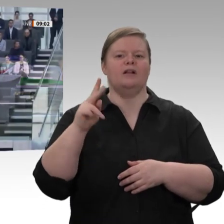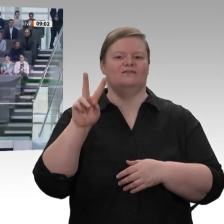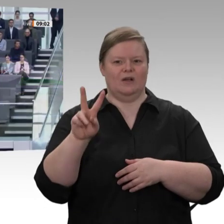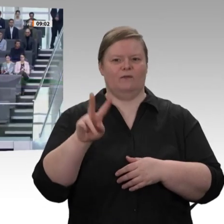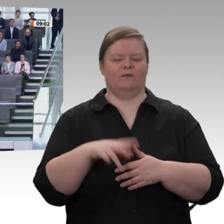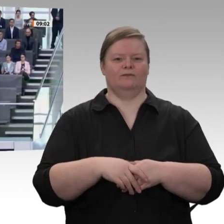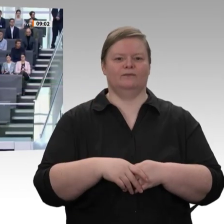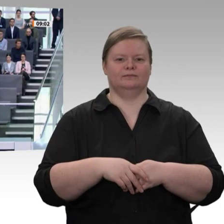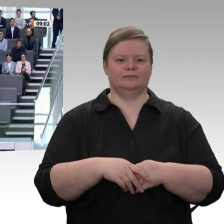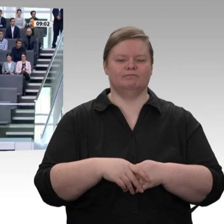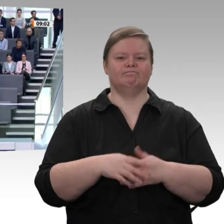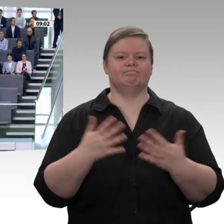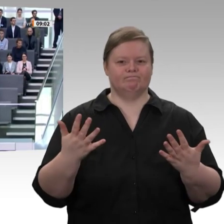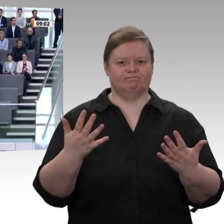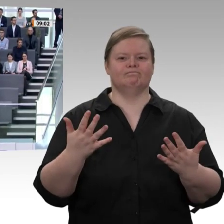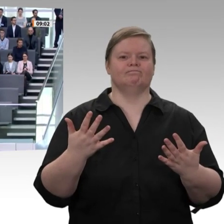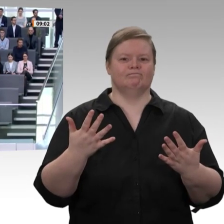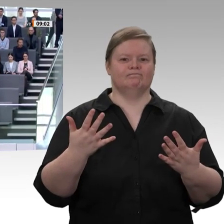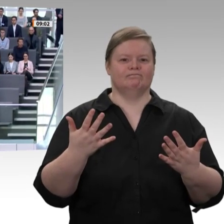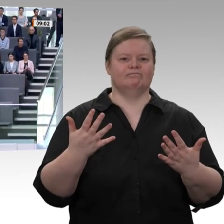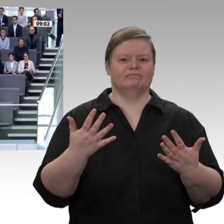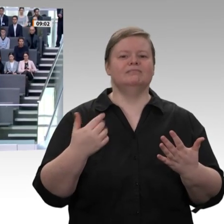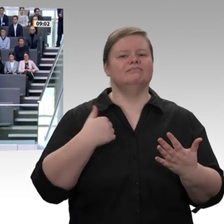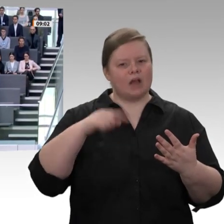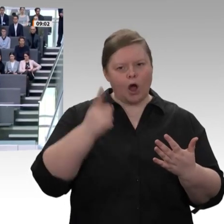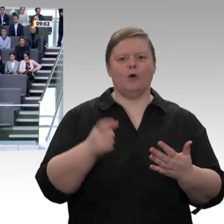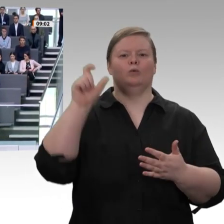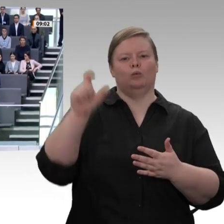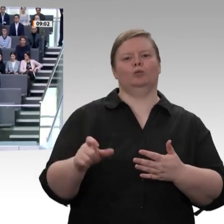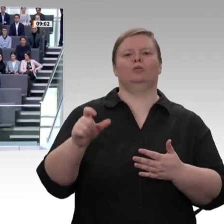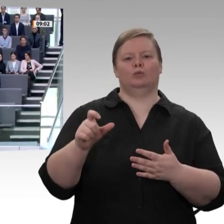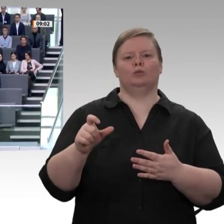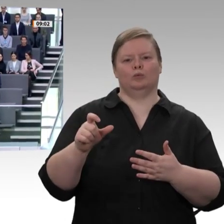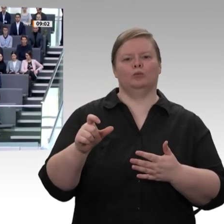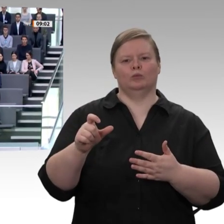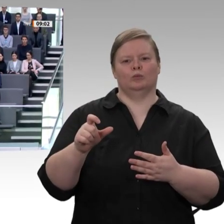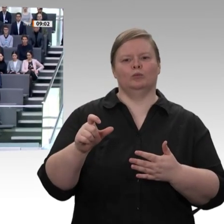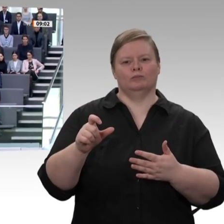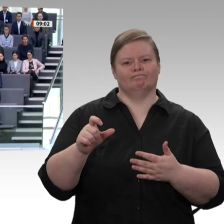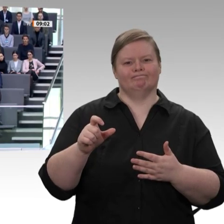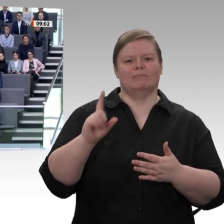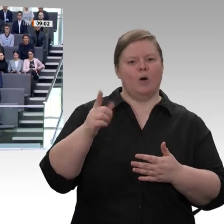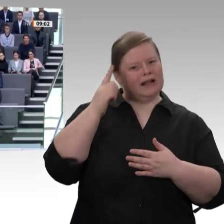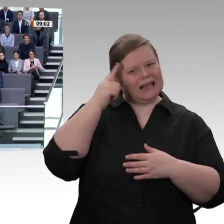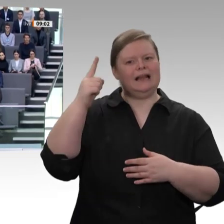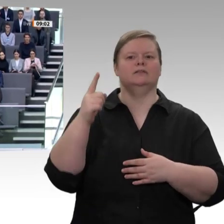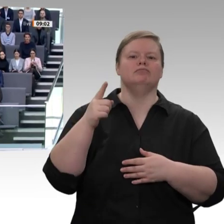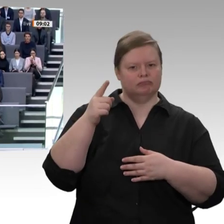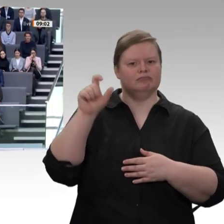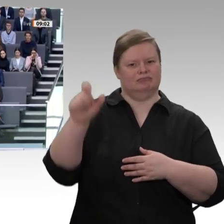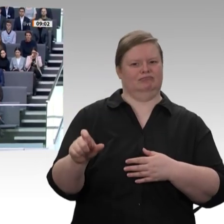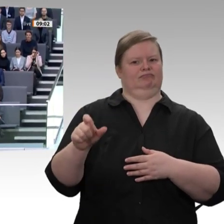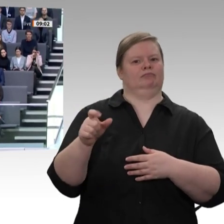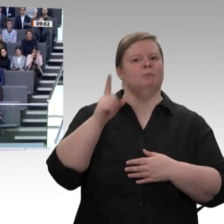die Wurzeln ihrer Familien außerhalb Deutschlands liegen. Menschen verschiedener Nationalität, darunter